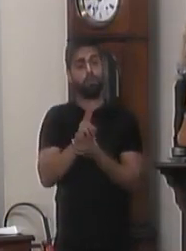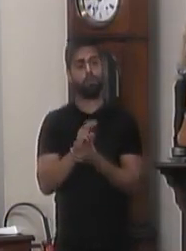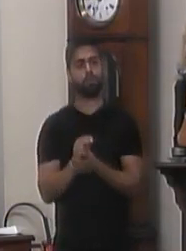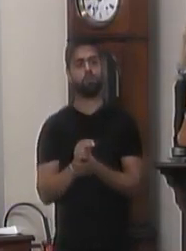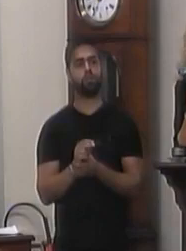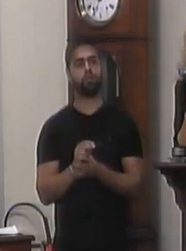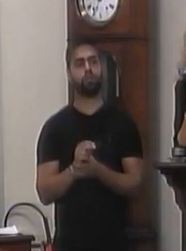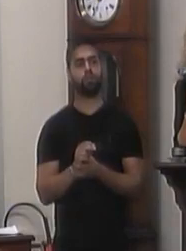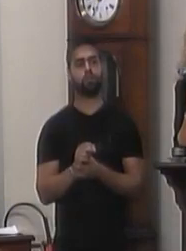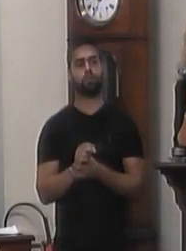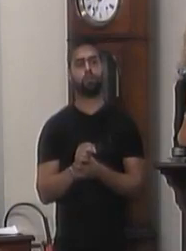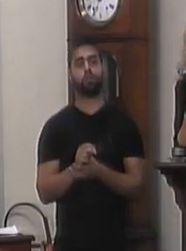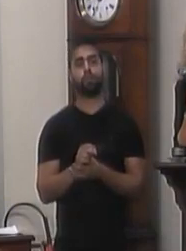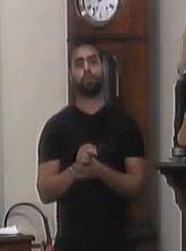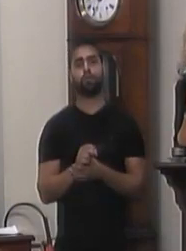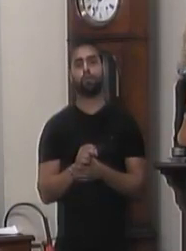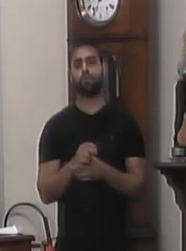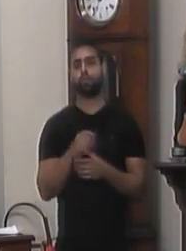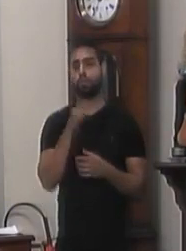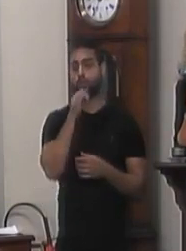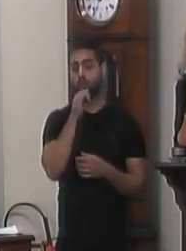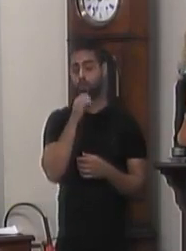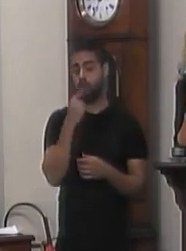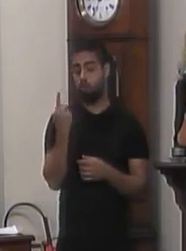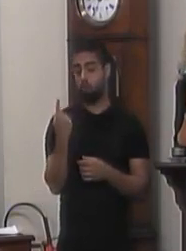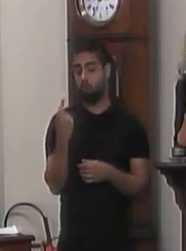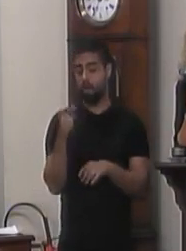que uma dessas crianças tenha